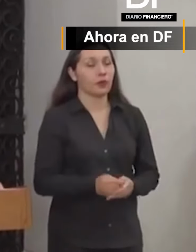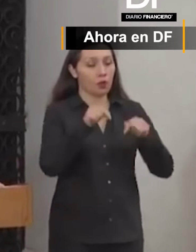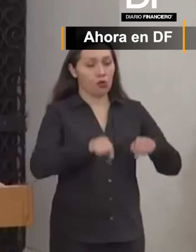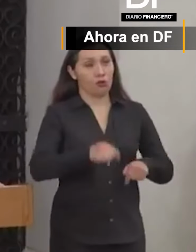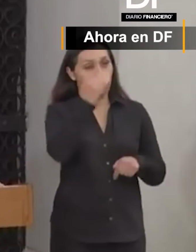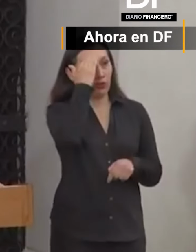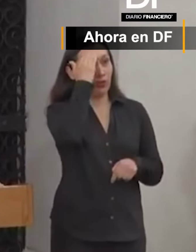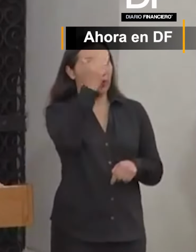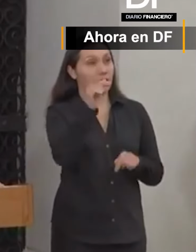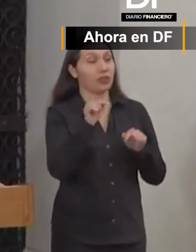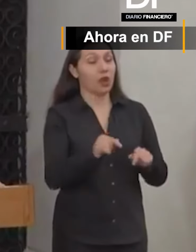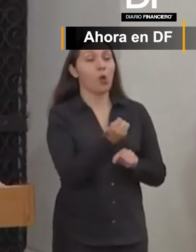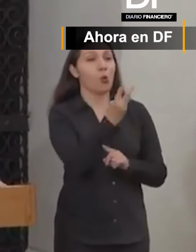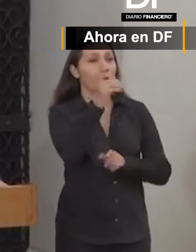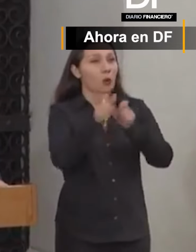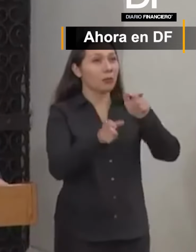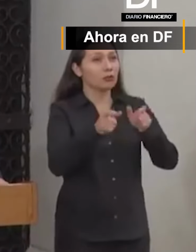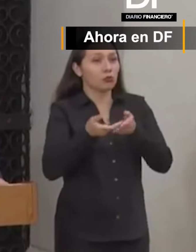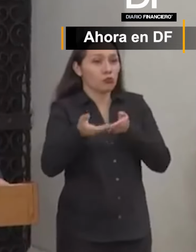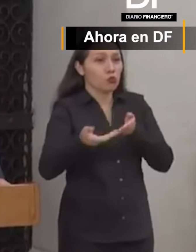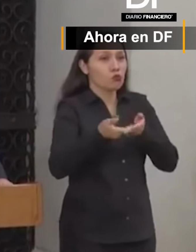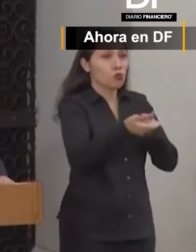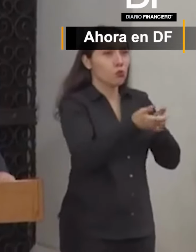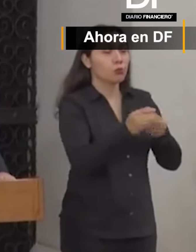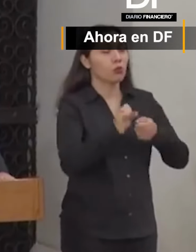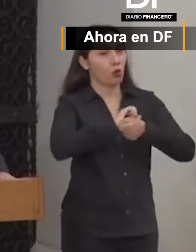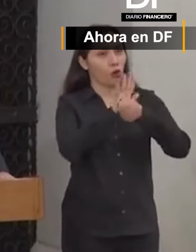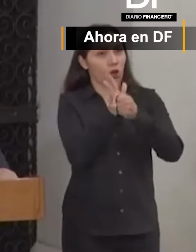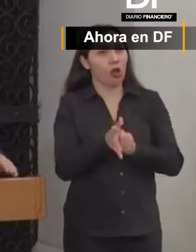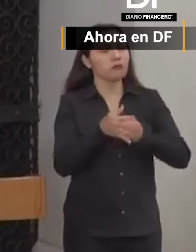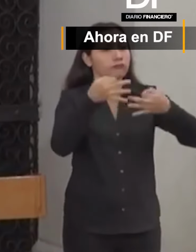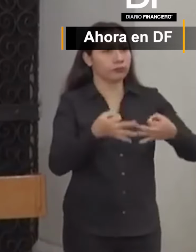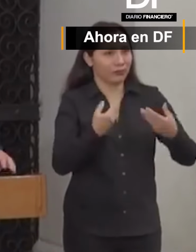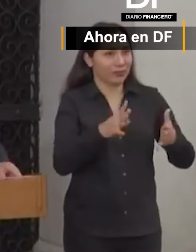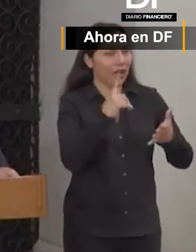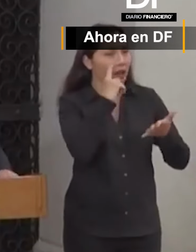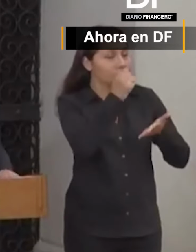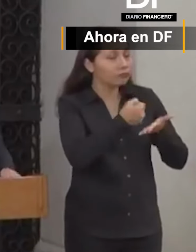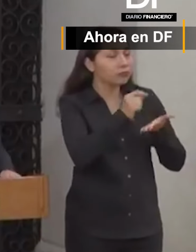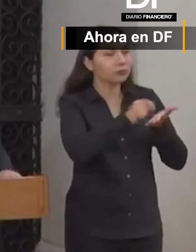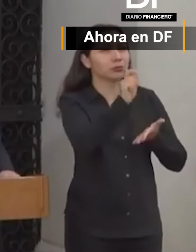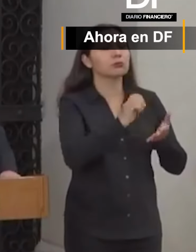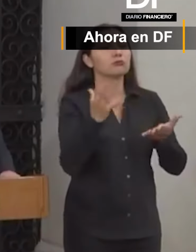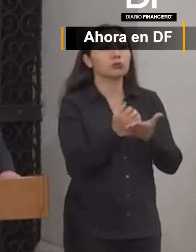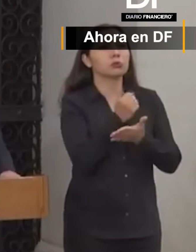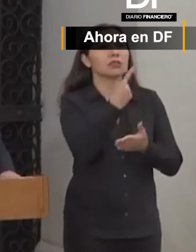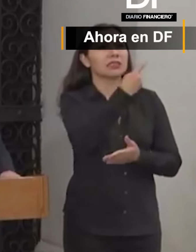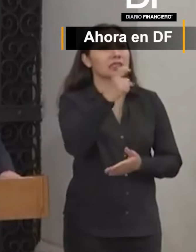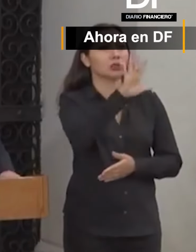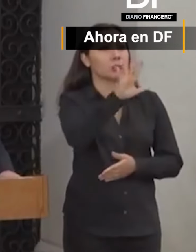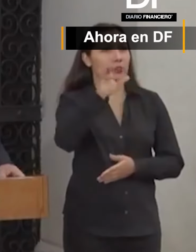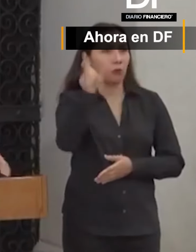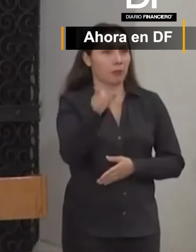Al día de hoy, el número de contagios por coronavirus comprobados alcanza a